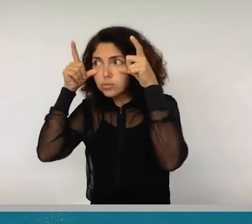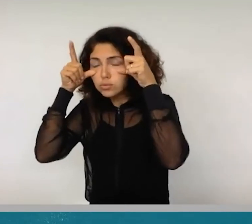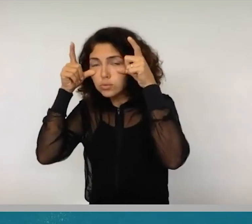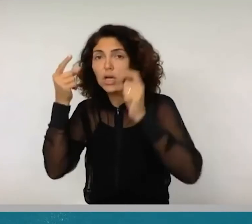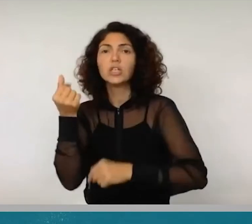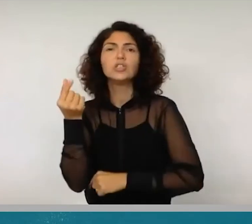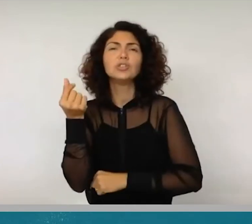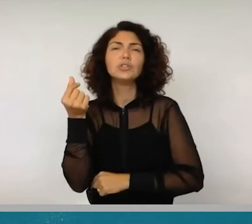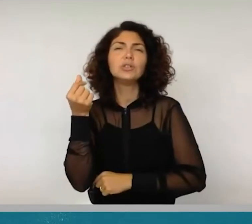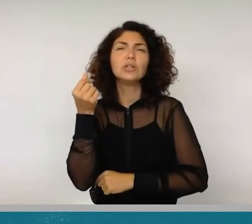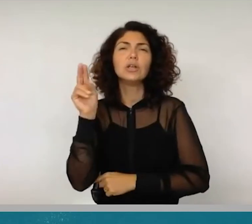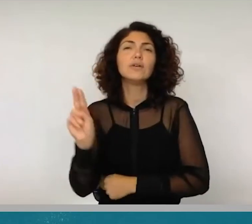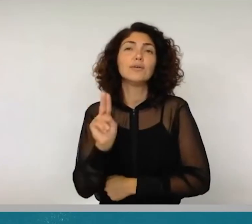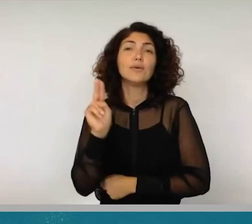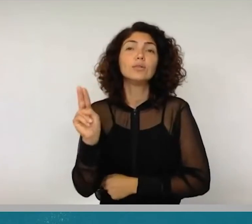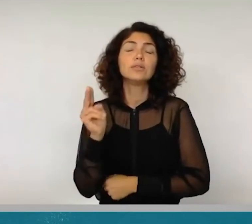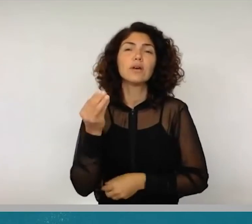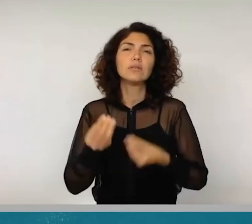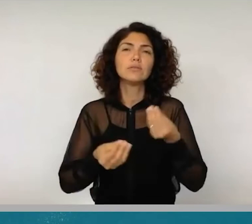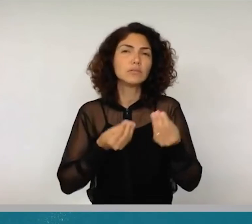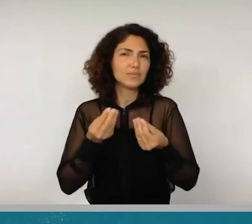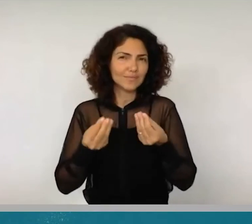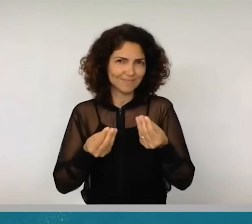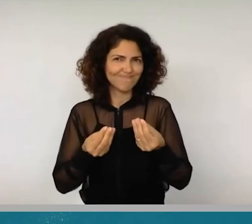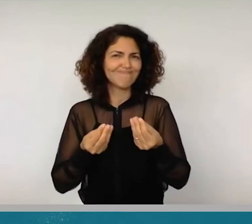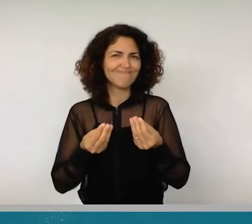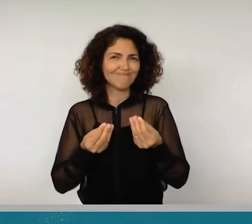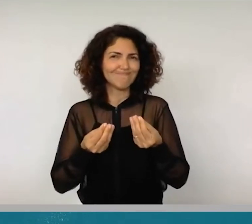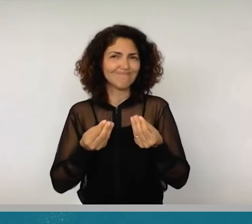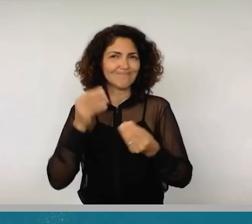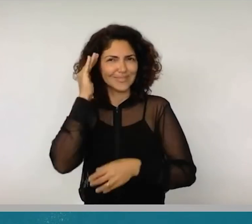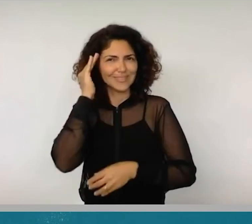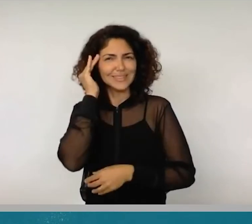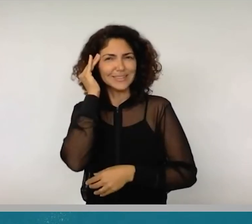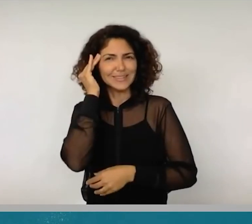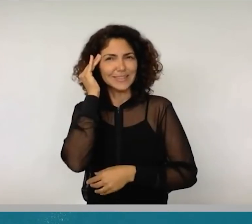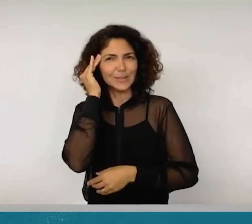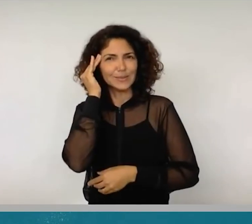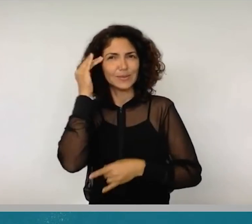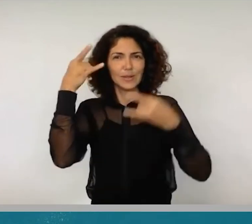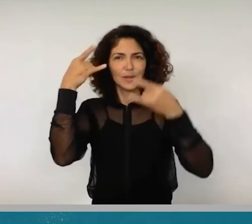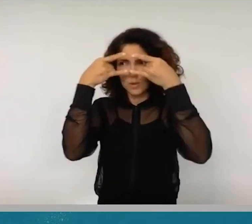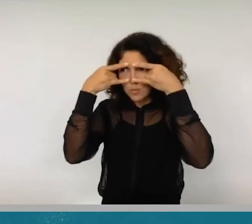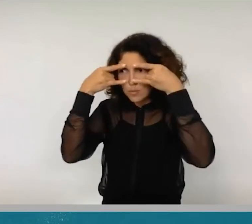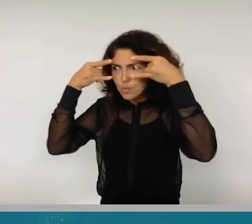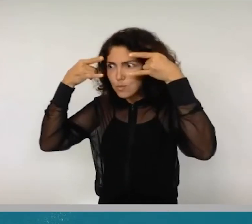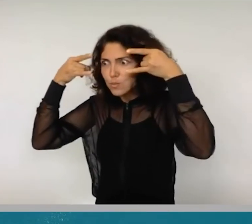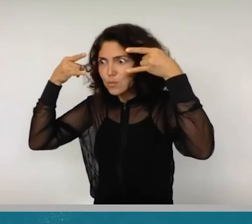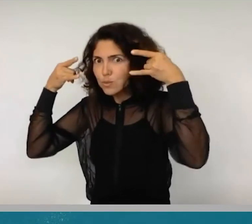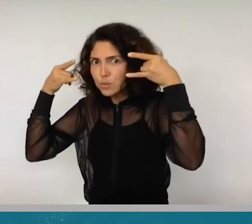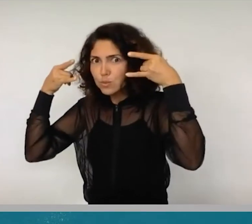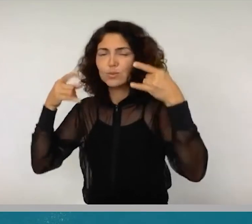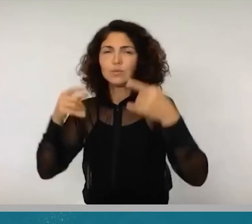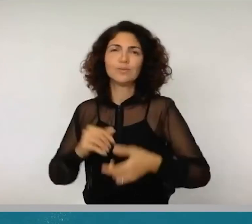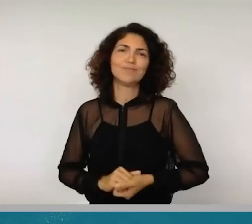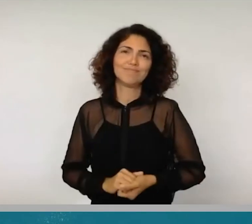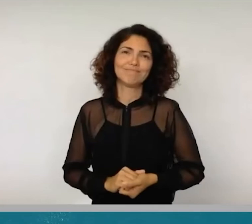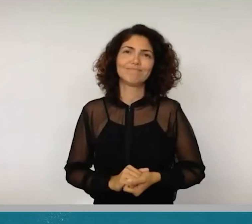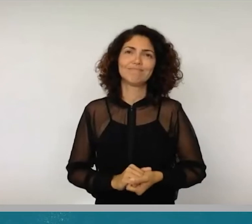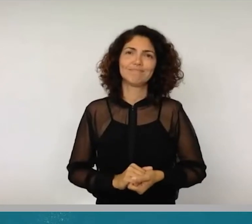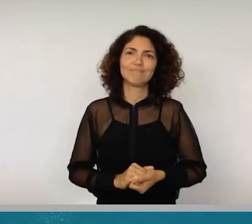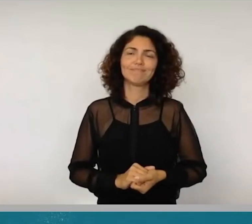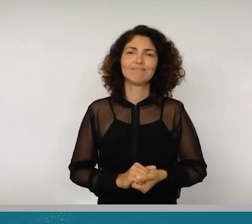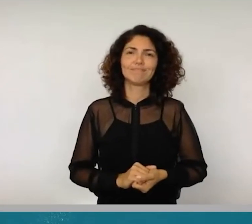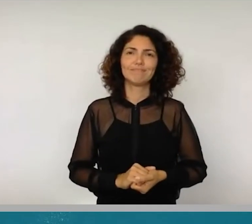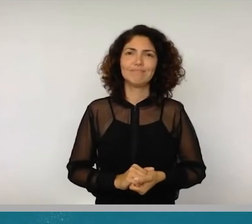Olhos mesquinhos, né? Então, usar de mesquinhez com seu irmão no tocante ao dinheiro, tá? E